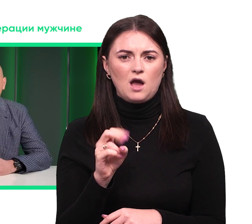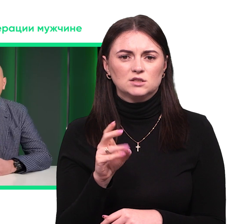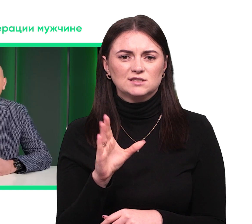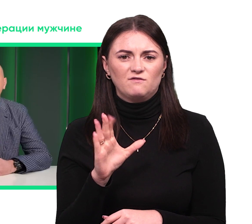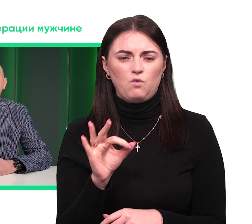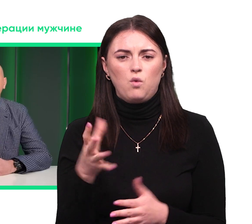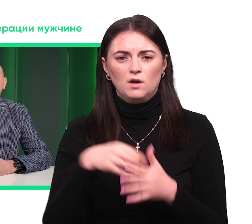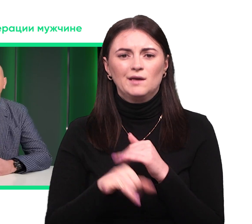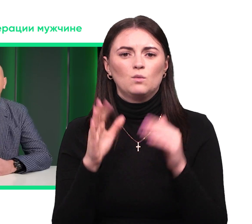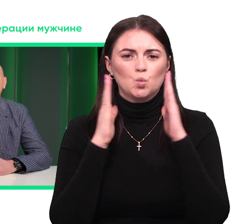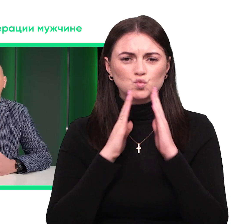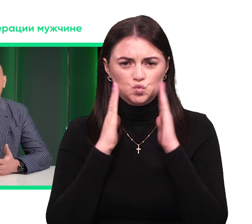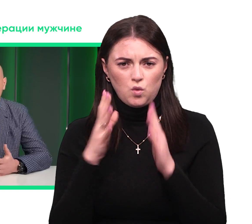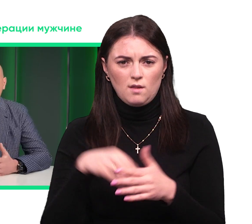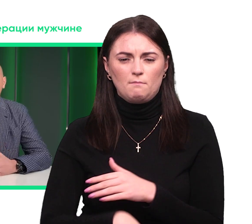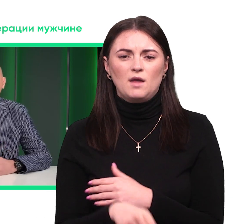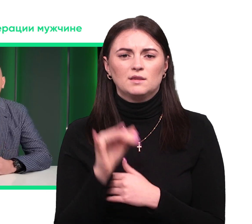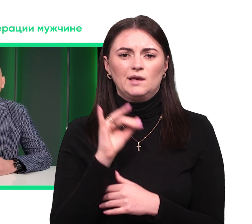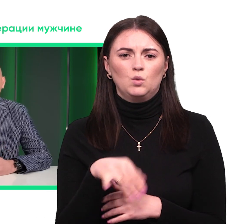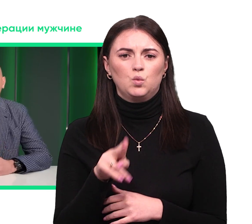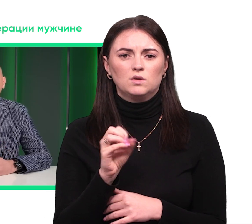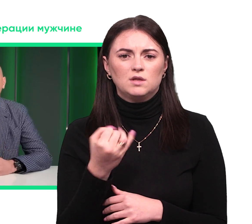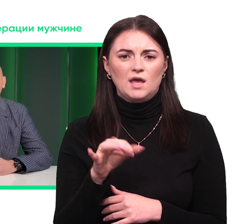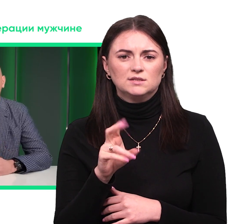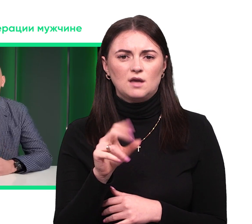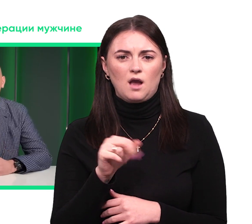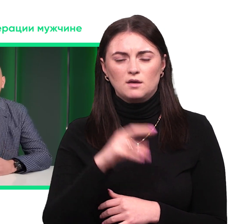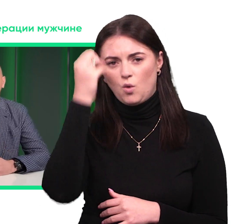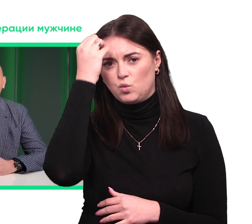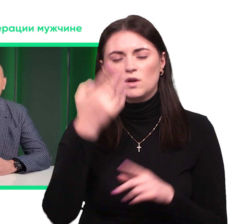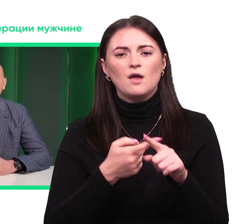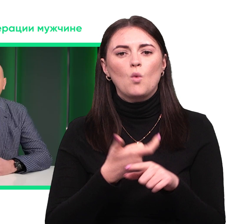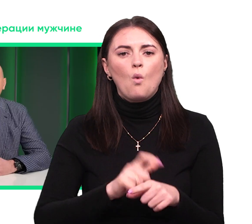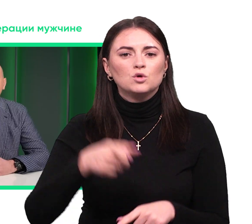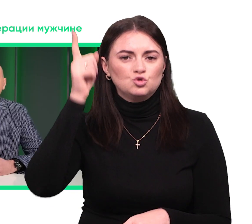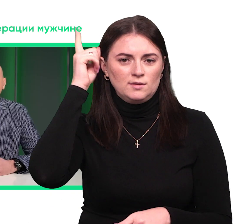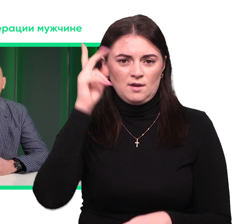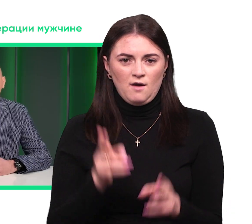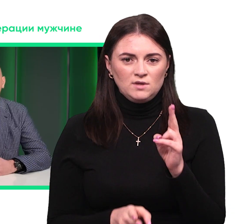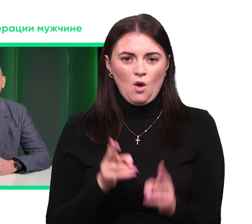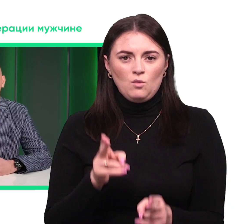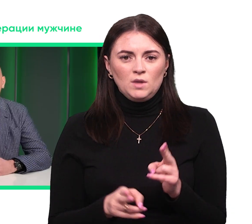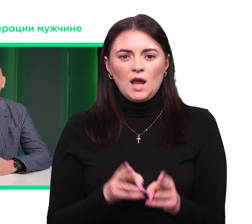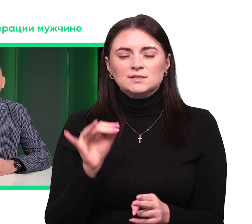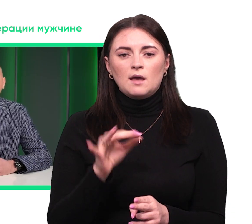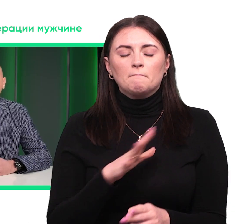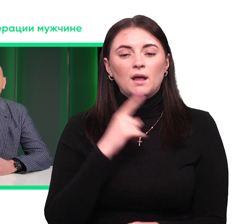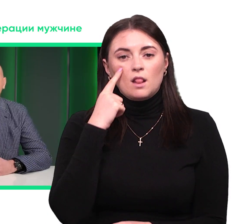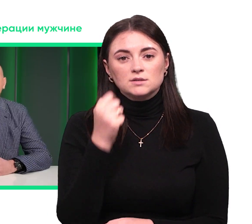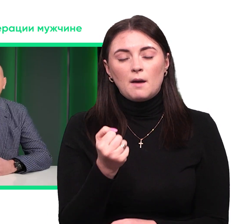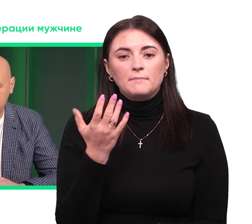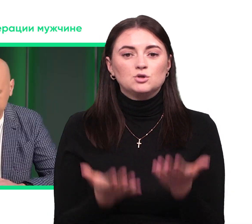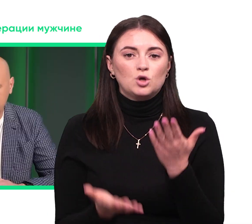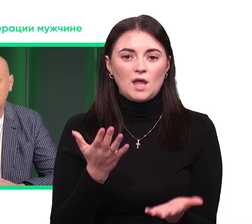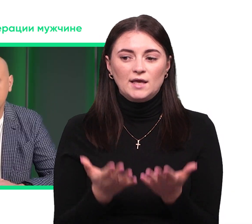в мусульманстве, и иудейская культура. Это очень древняя операция. И было замечено, что